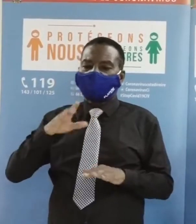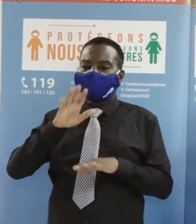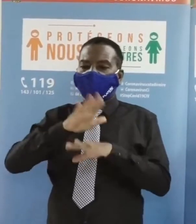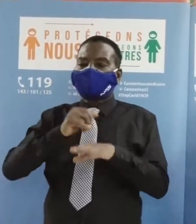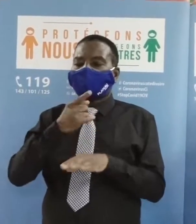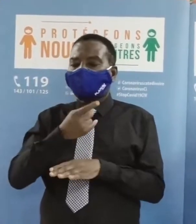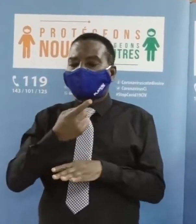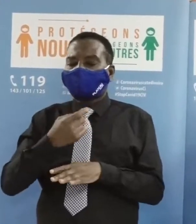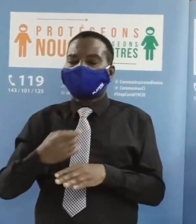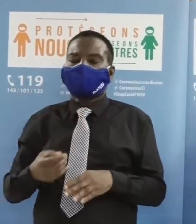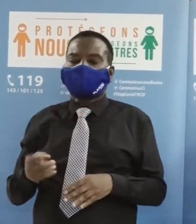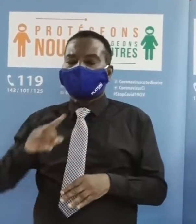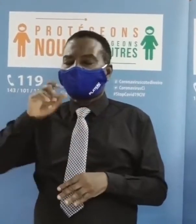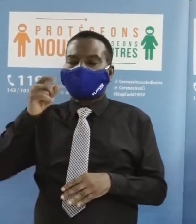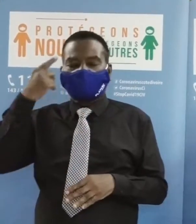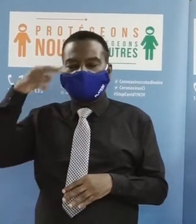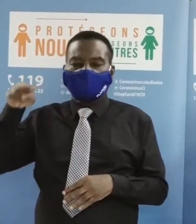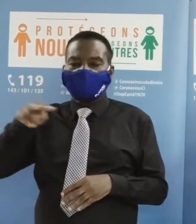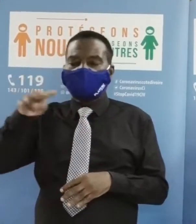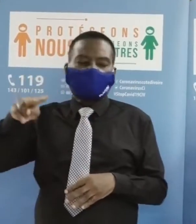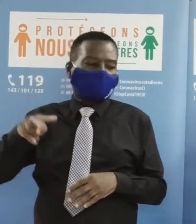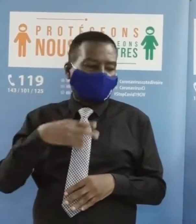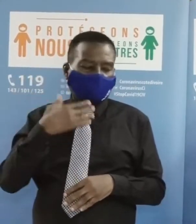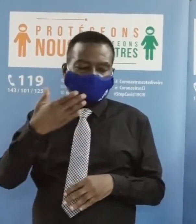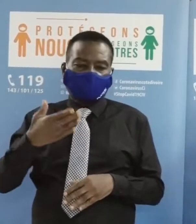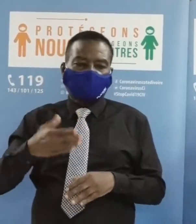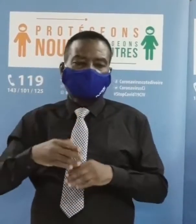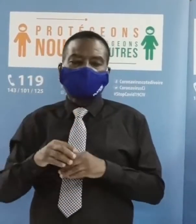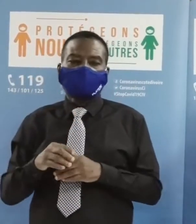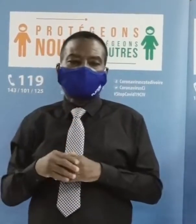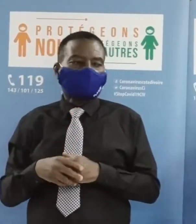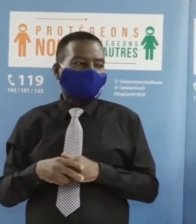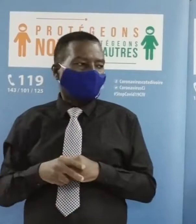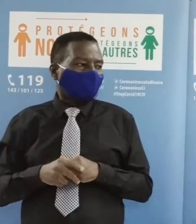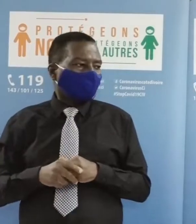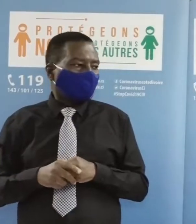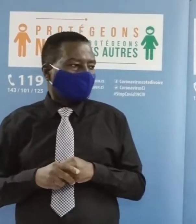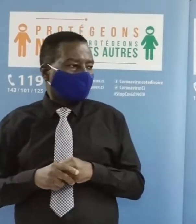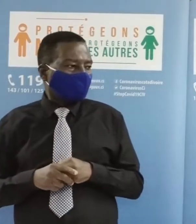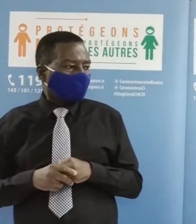et des questions vous merci de bien vouloir y répondre